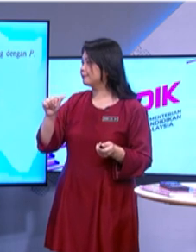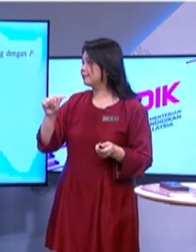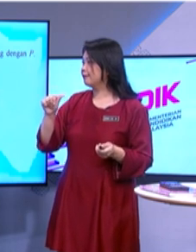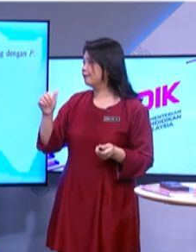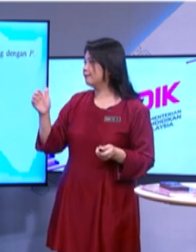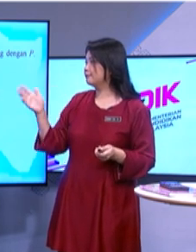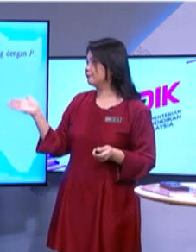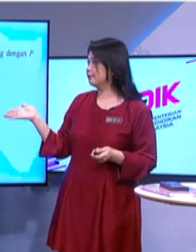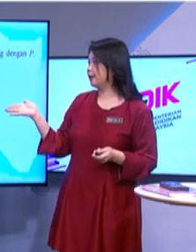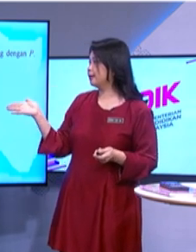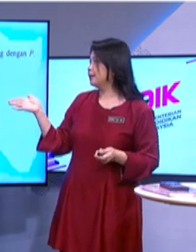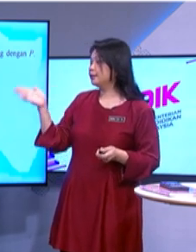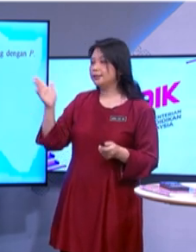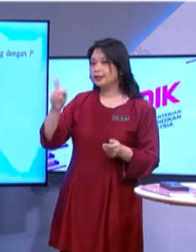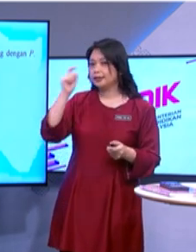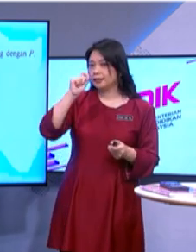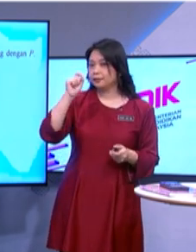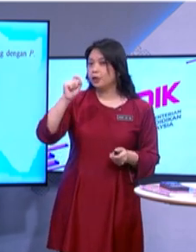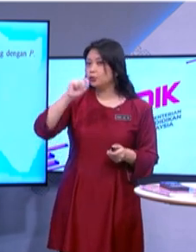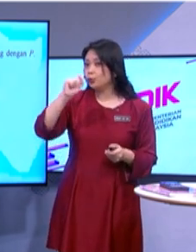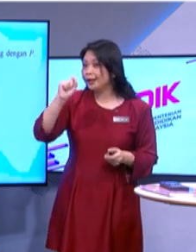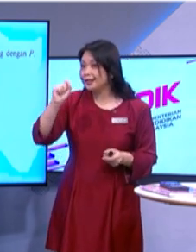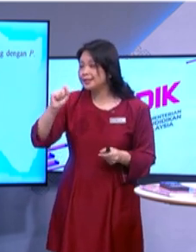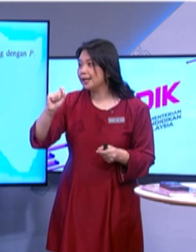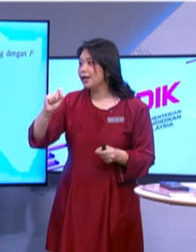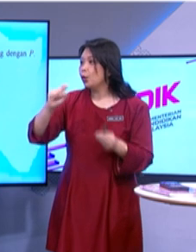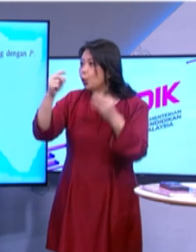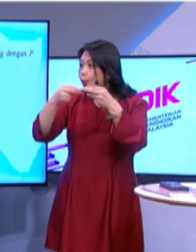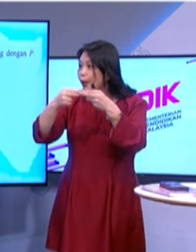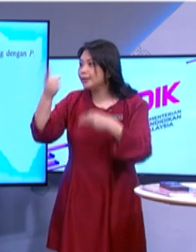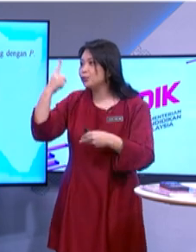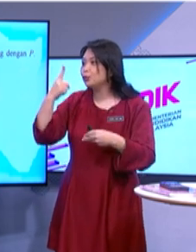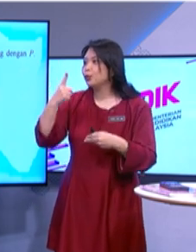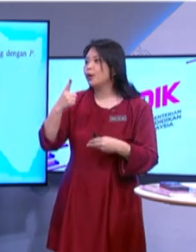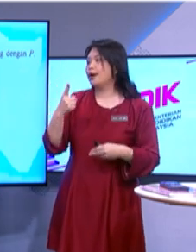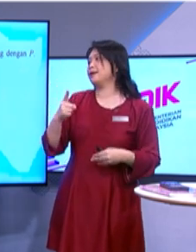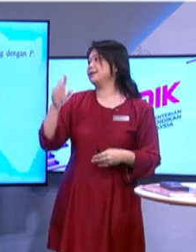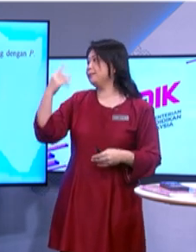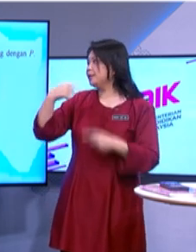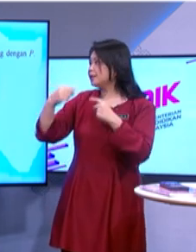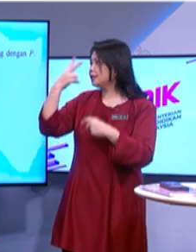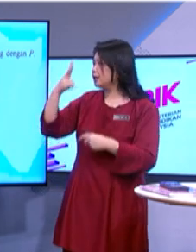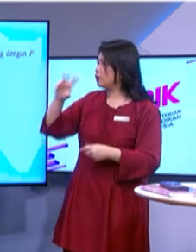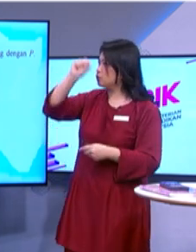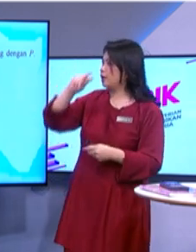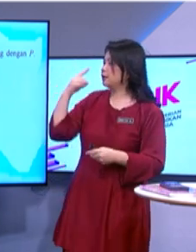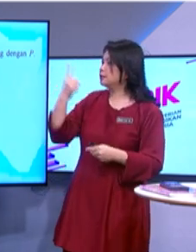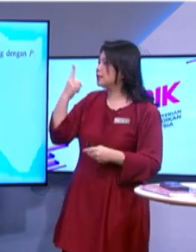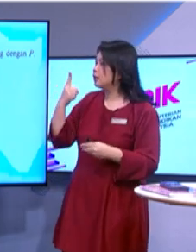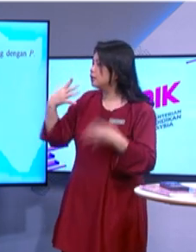ini siapa Boleh berikan Oke kita kenal tulis hubungan dulu Bila kita tengok soalan kita selalu